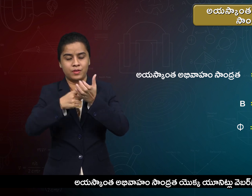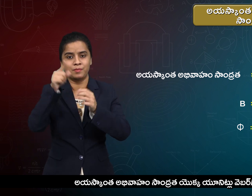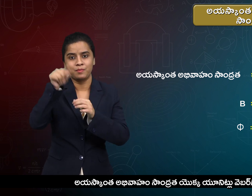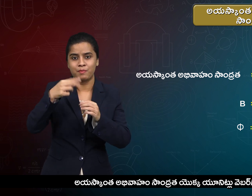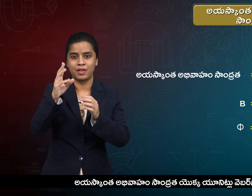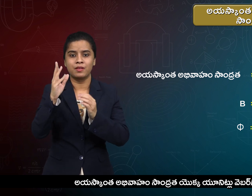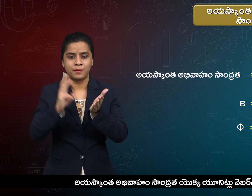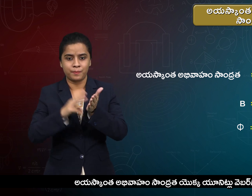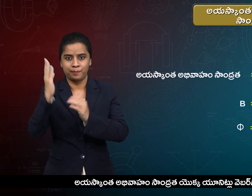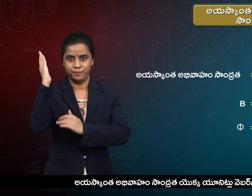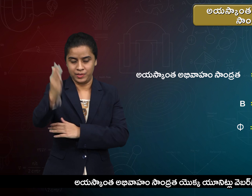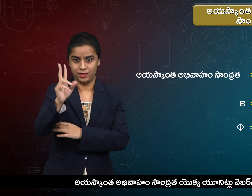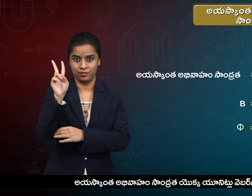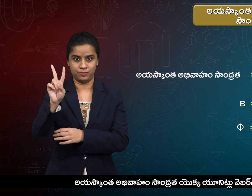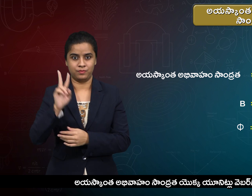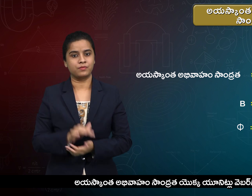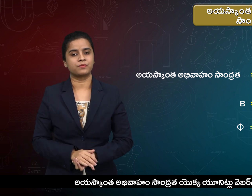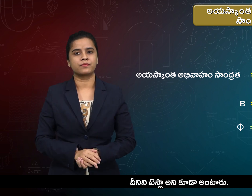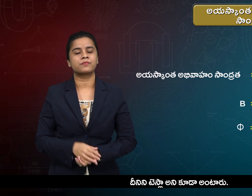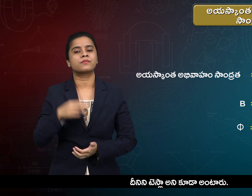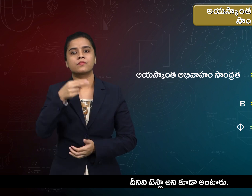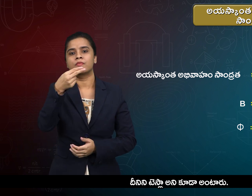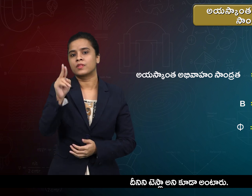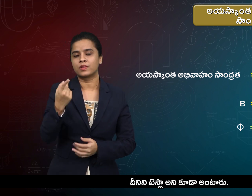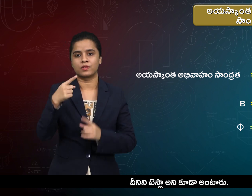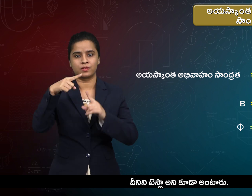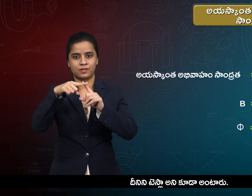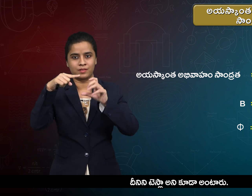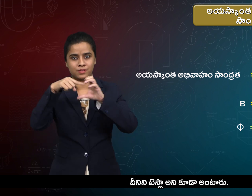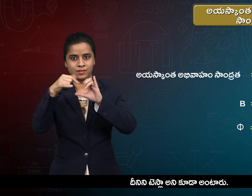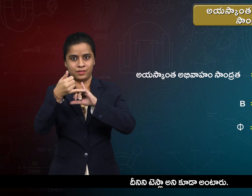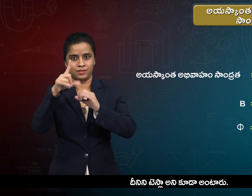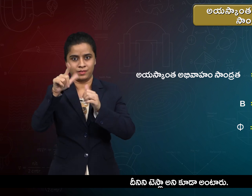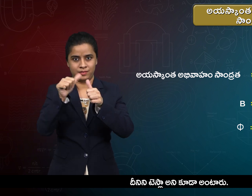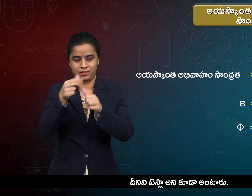వెబర్/మీటర్ స్క్వేర్. దీనిని టెస్లా అని కూడా అంటారు.